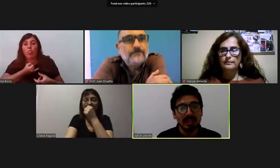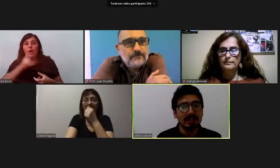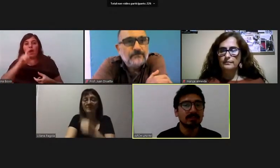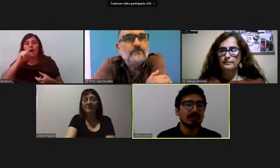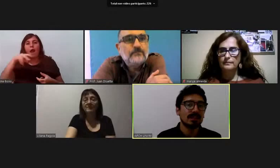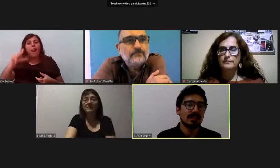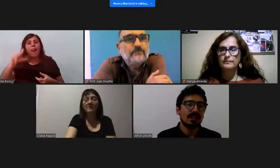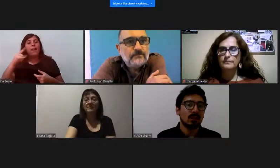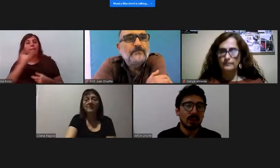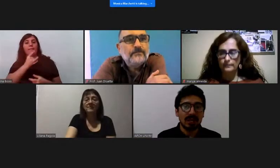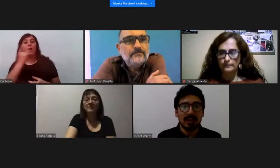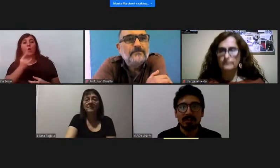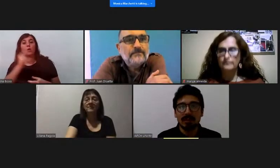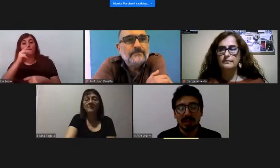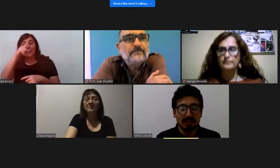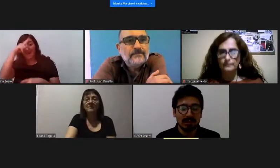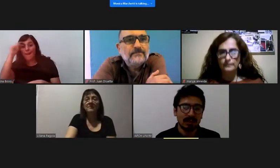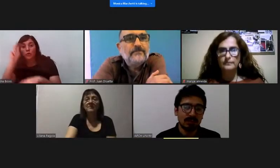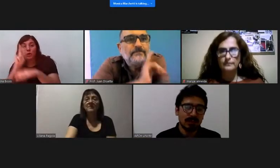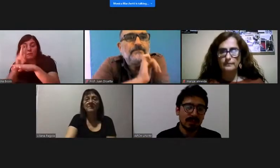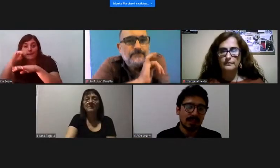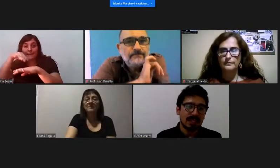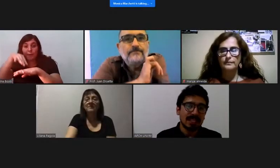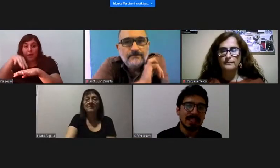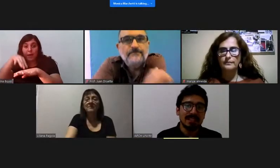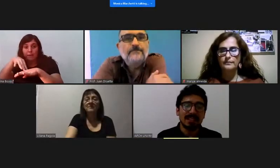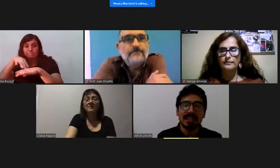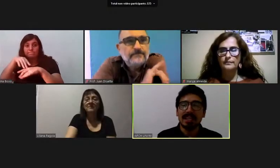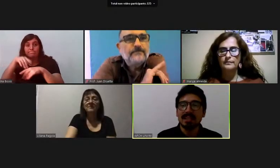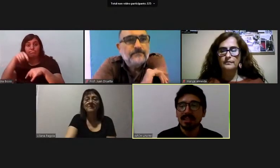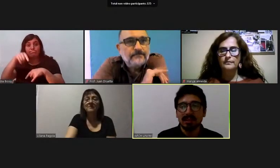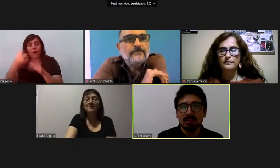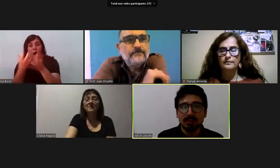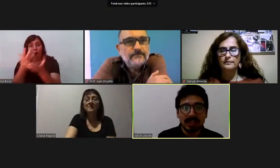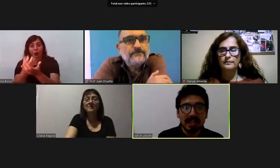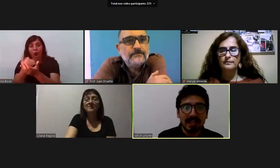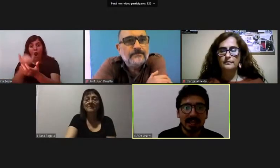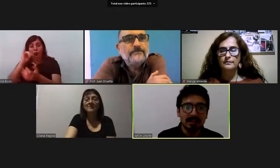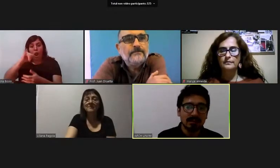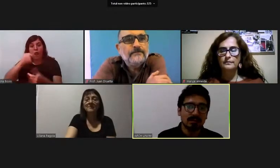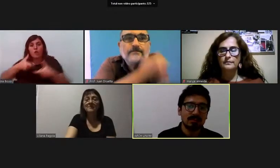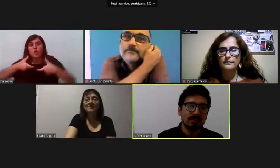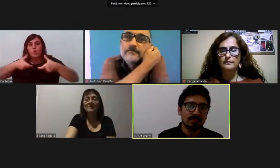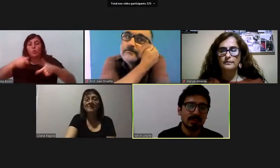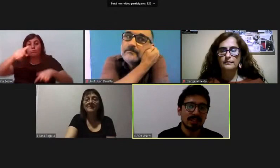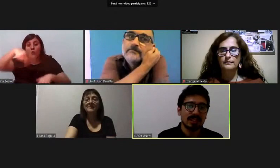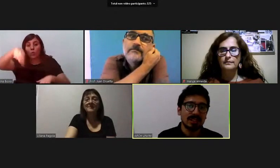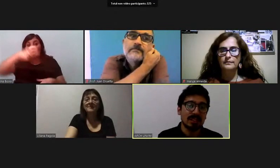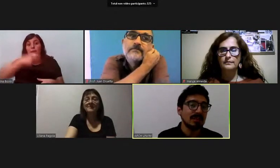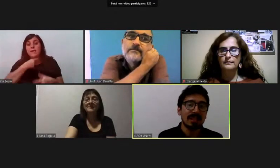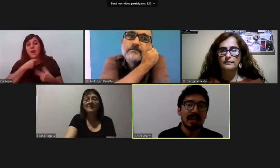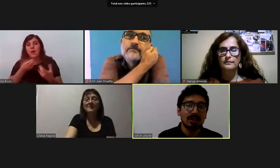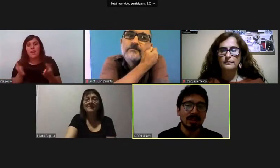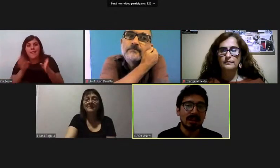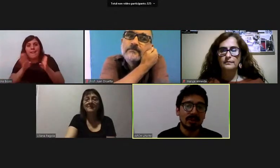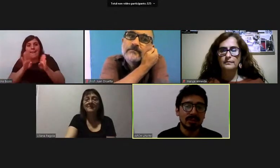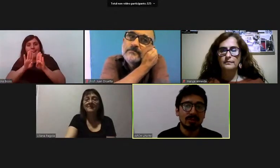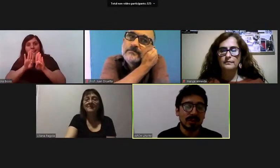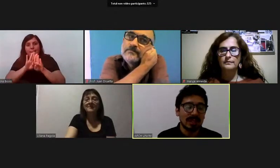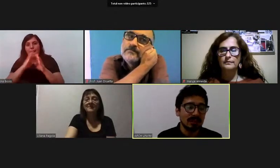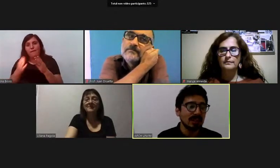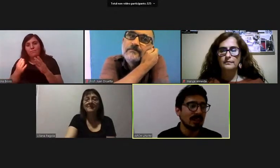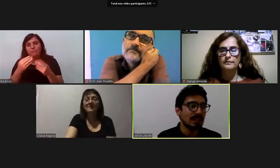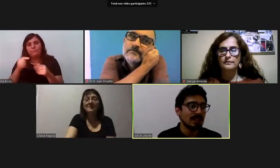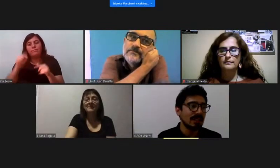Villa María. Denme video, si no. Y si quieren hacer un cierre y invitarlos al